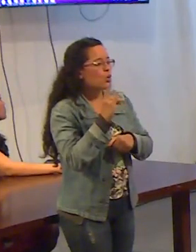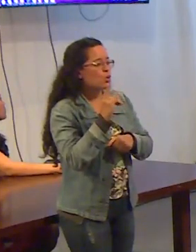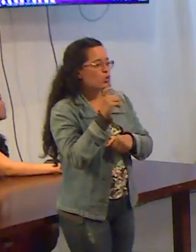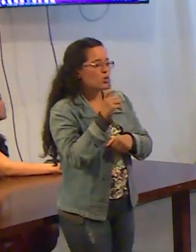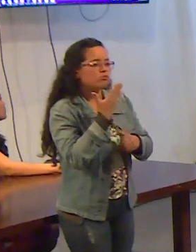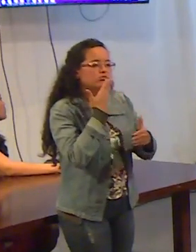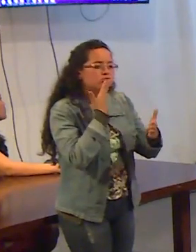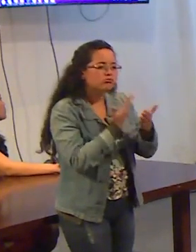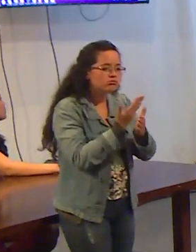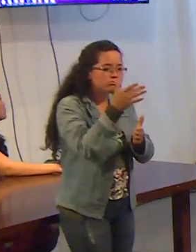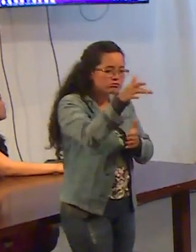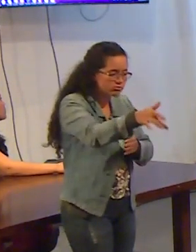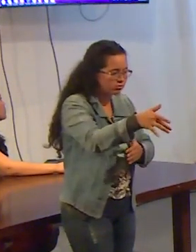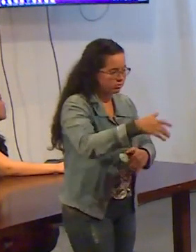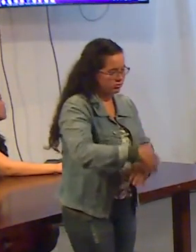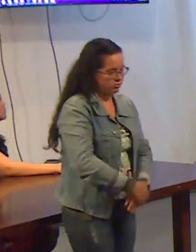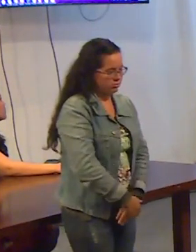mucho que esté acá,